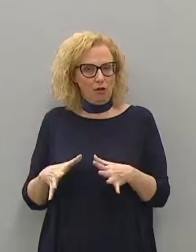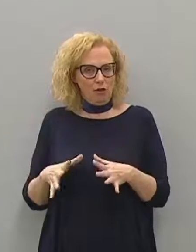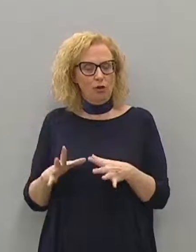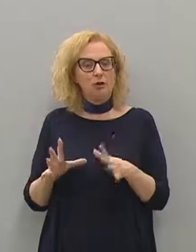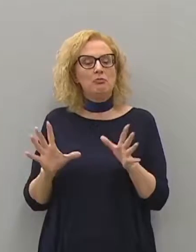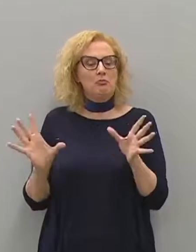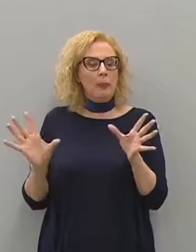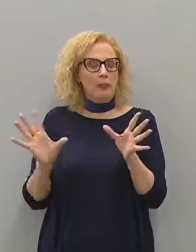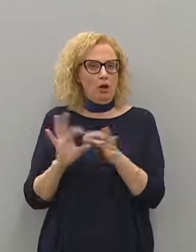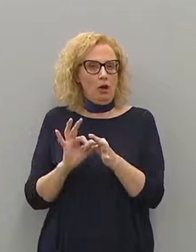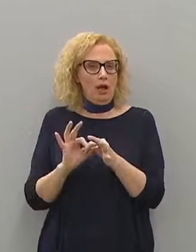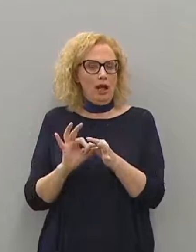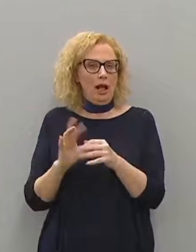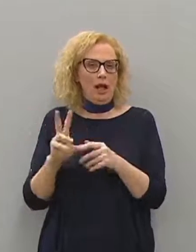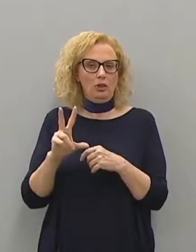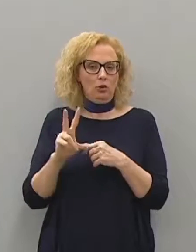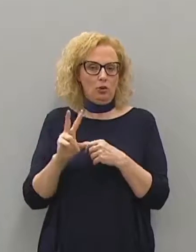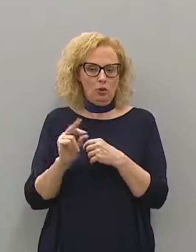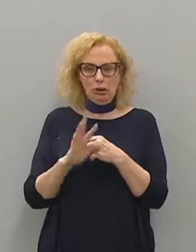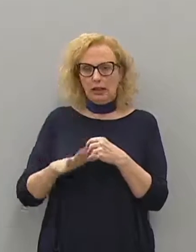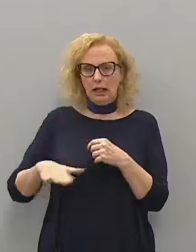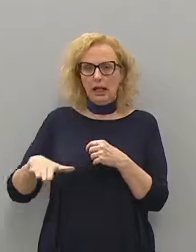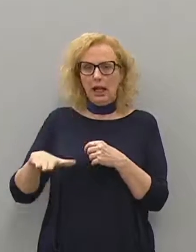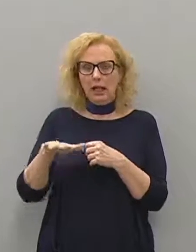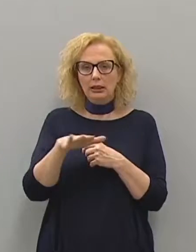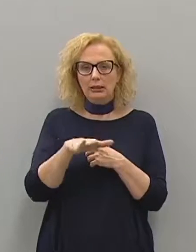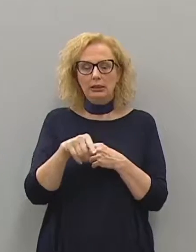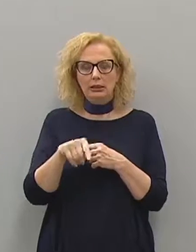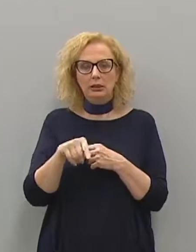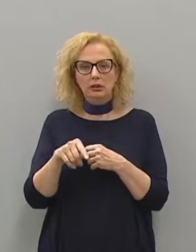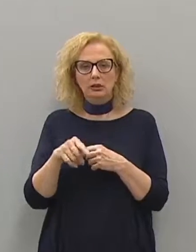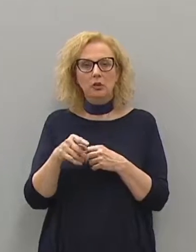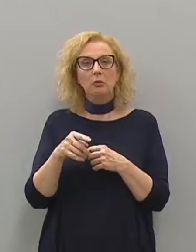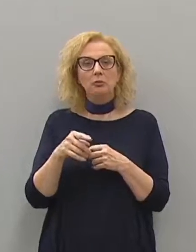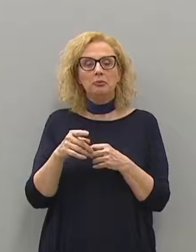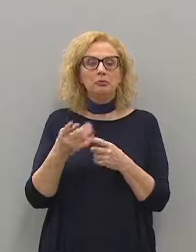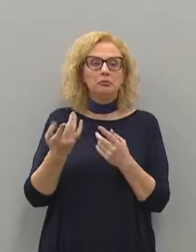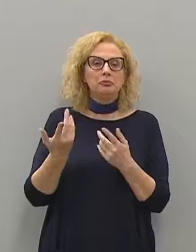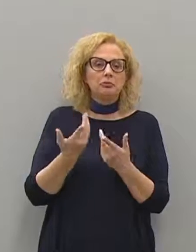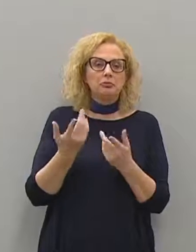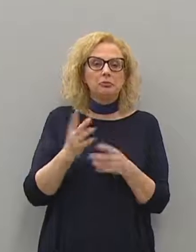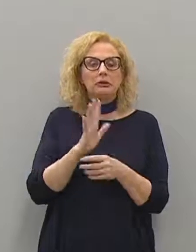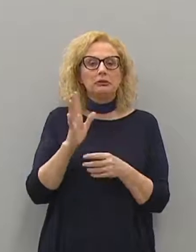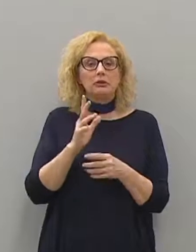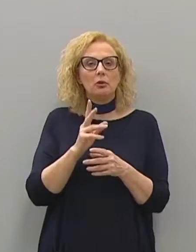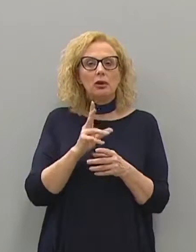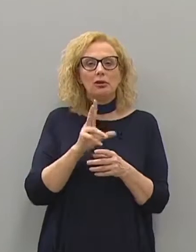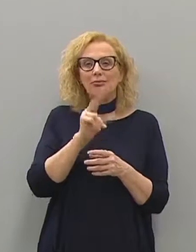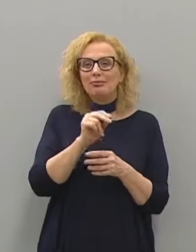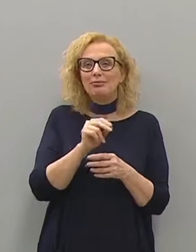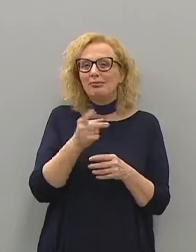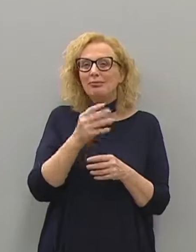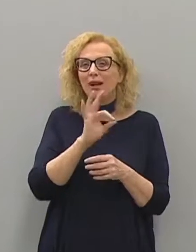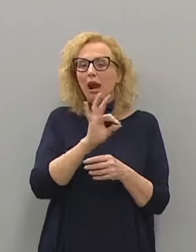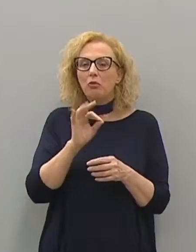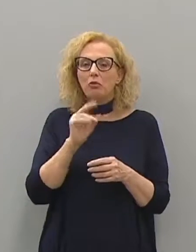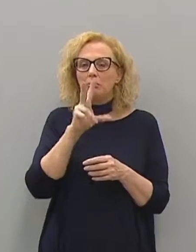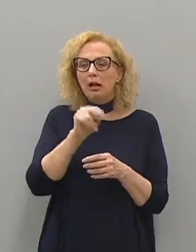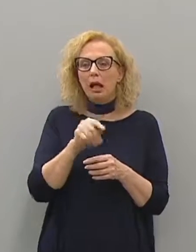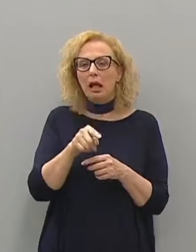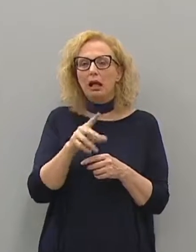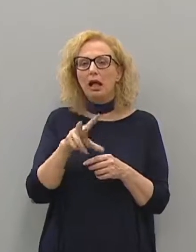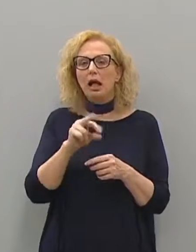al fatto che il trentino era stato un pò qua e là descritto io di noi diciamo in modo fuorviante